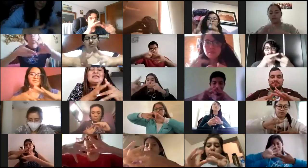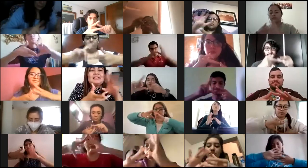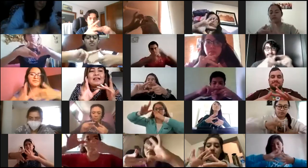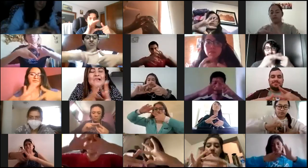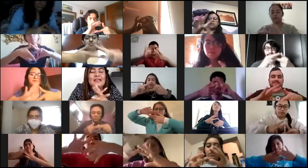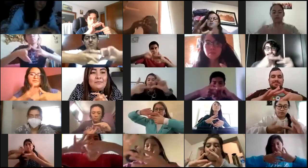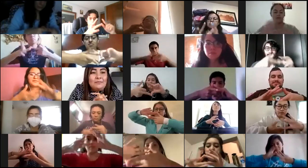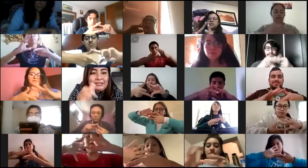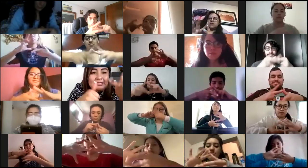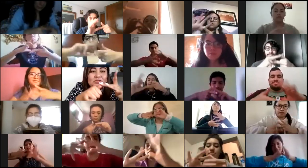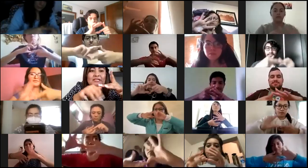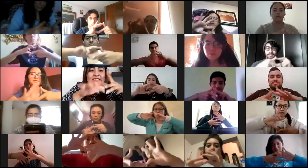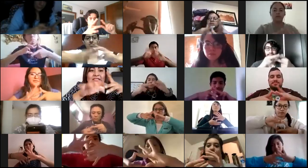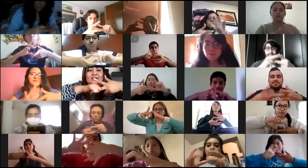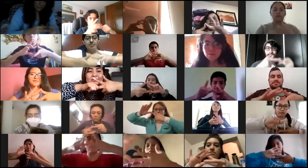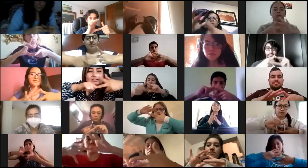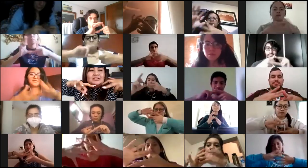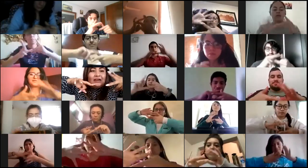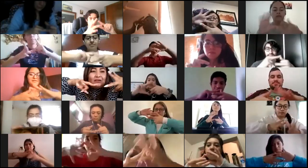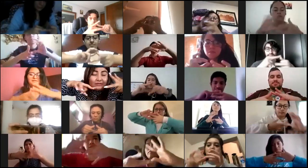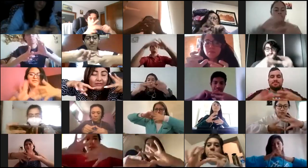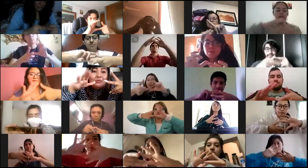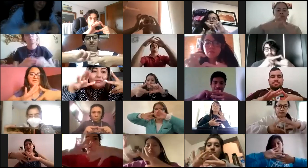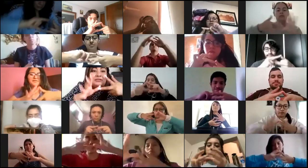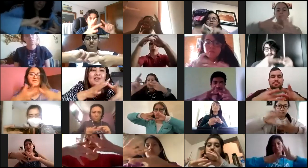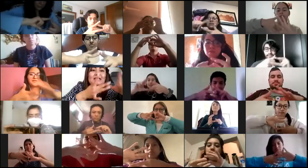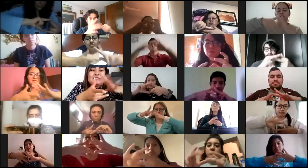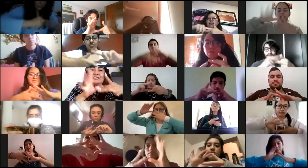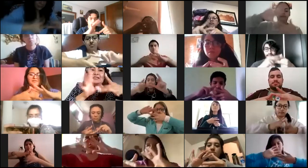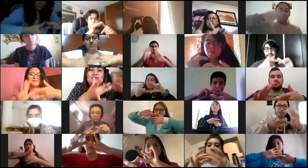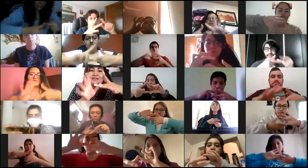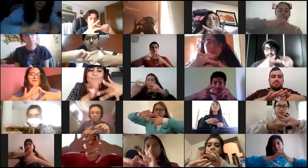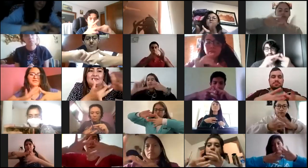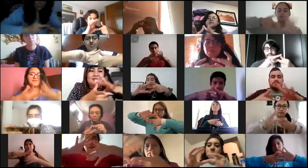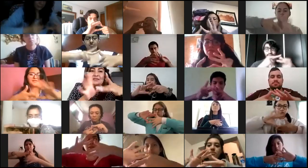Sientan, aquí lo importante es que ustedes sienten cómo se estiran los dedos para tocarse.